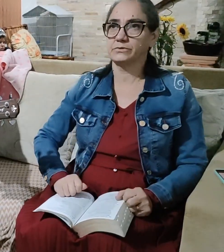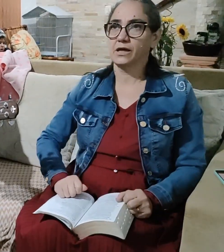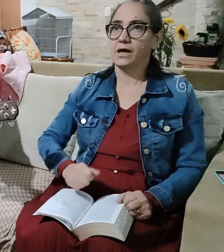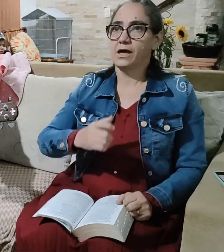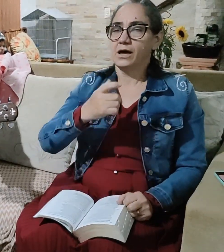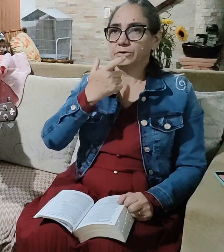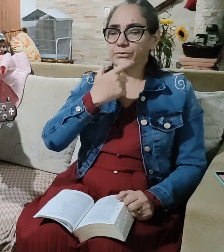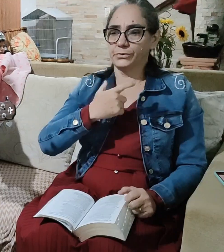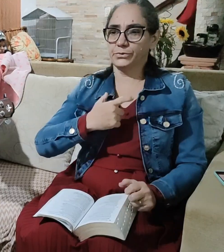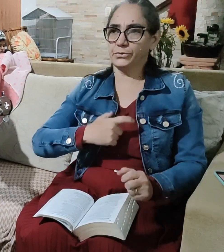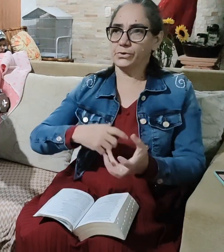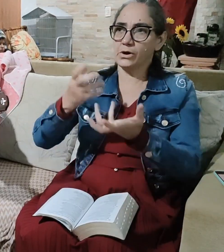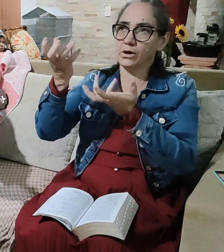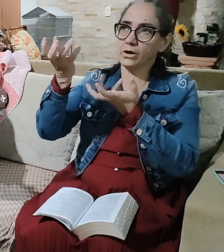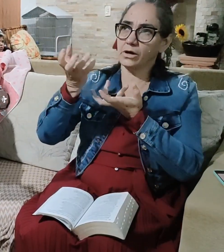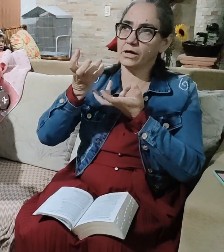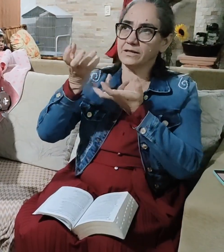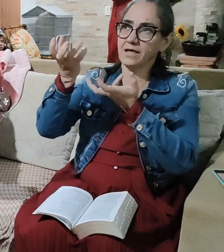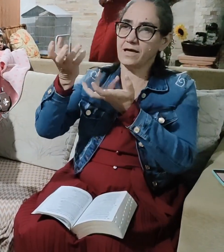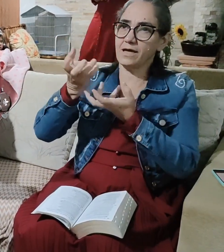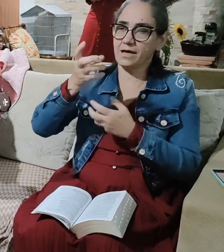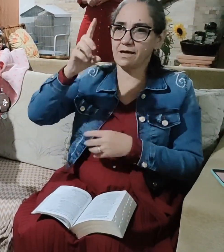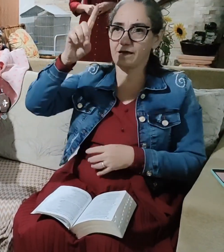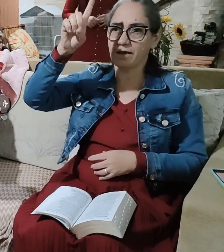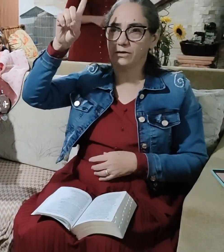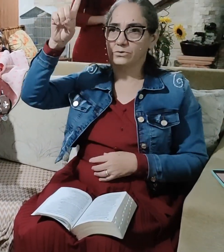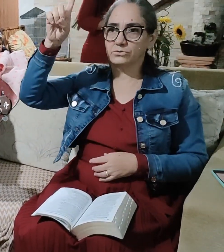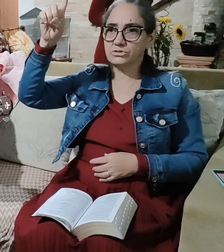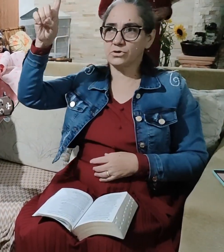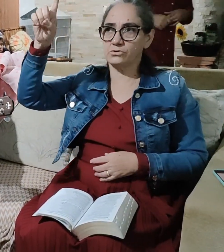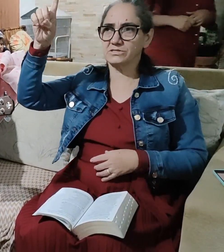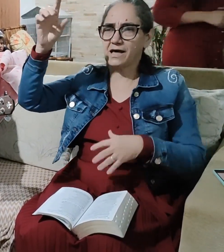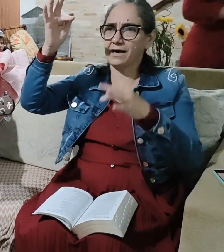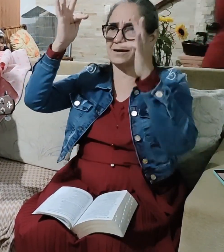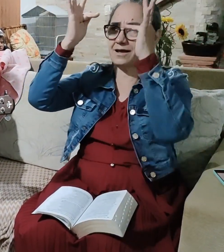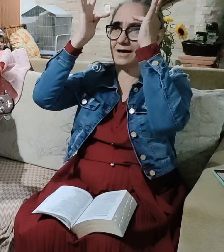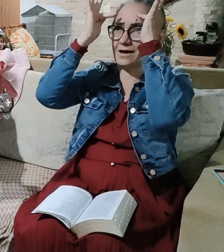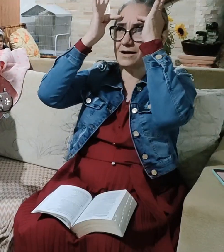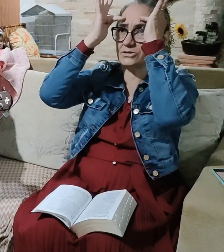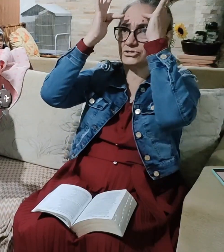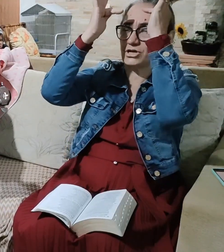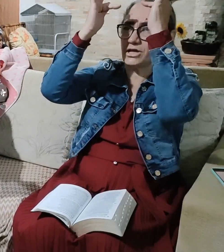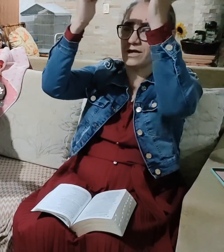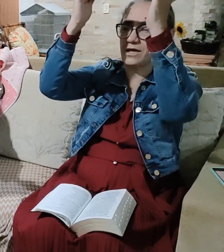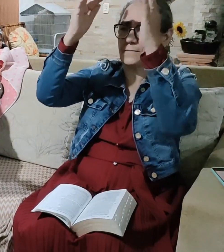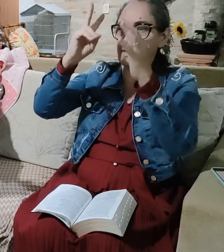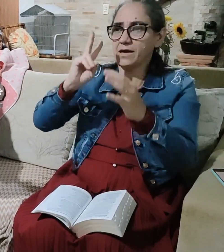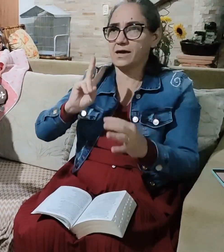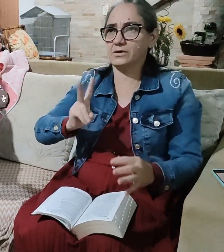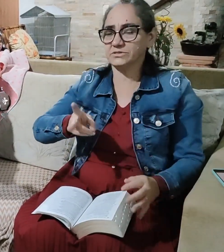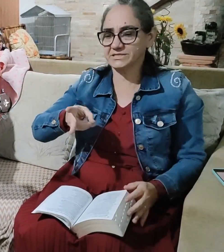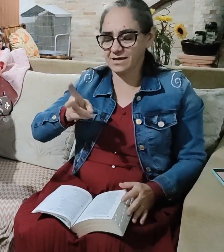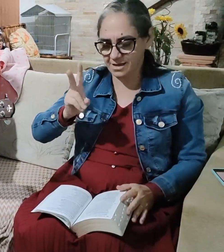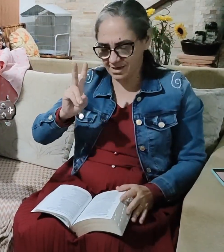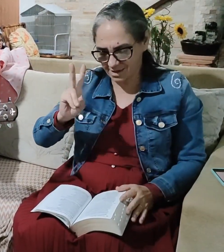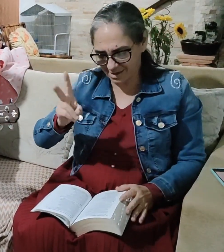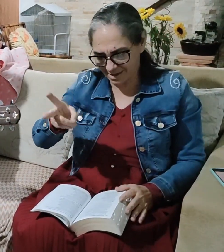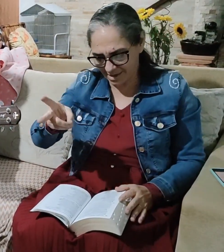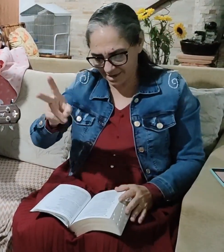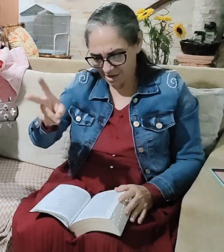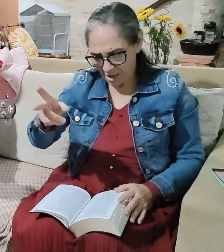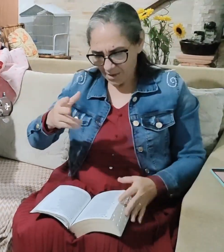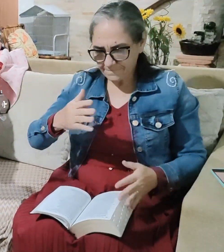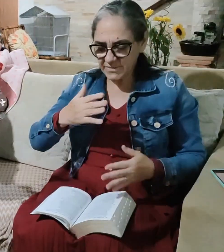Quero, ó Deus, consagrar-te em meu ser.